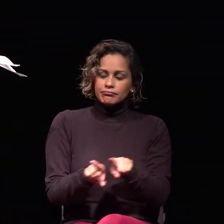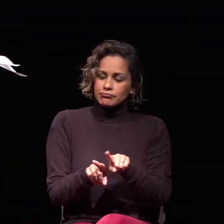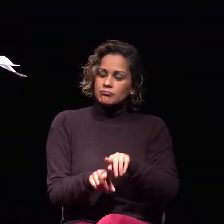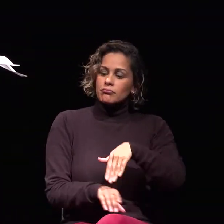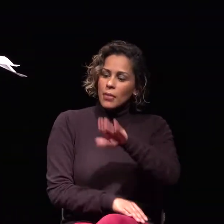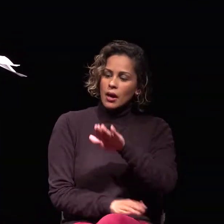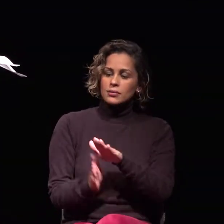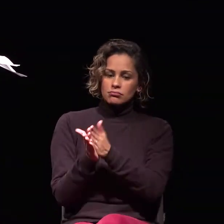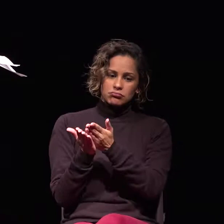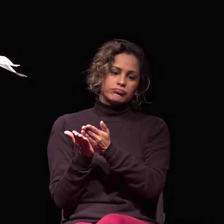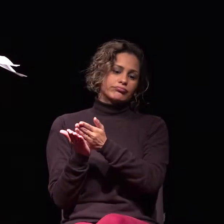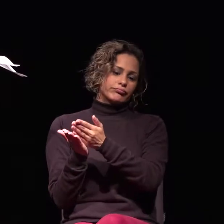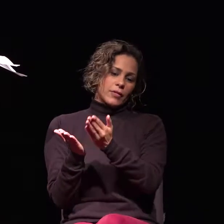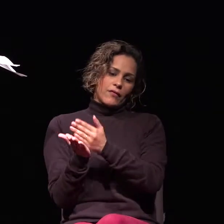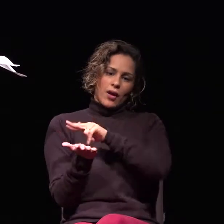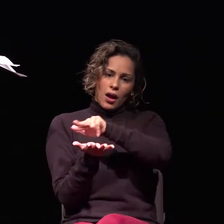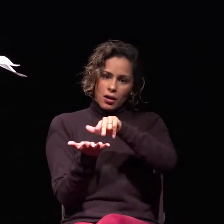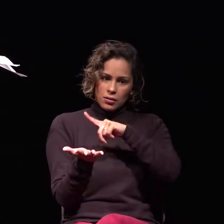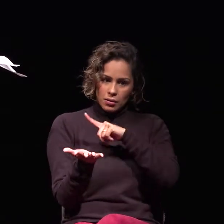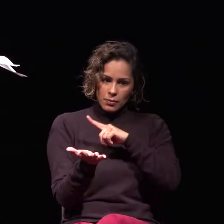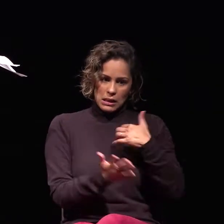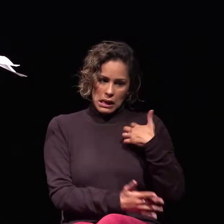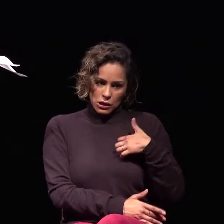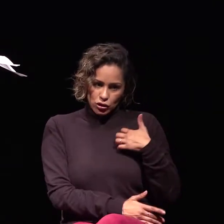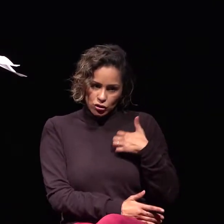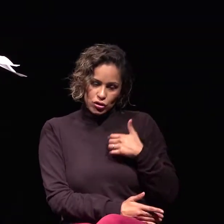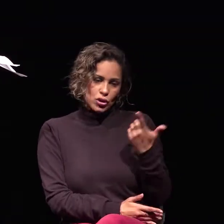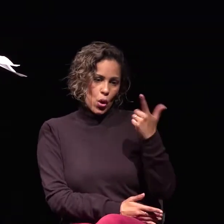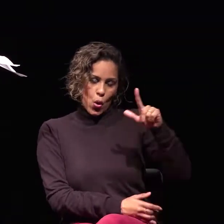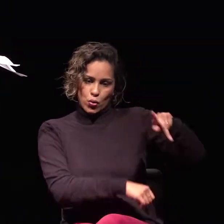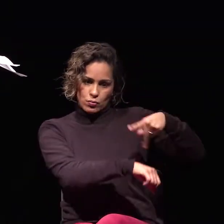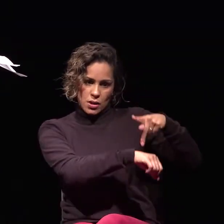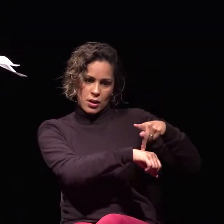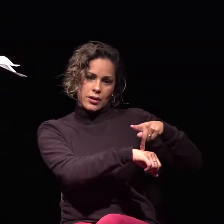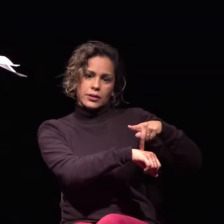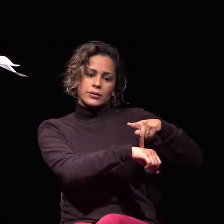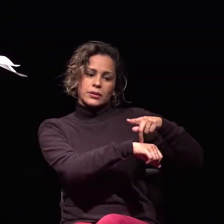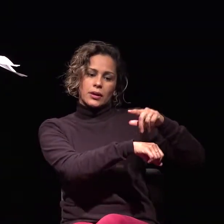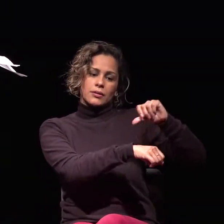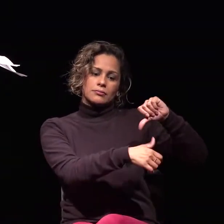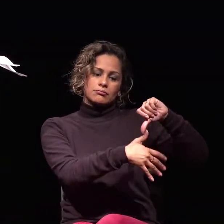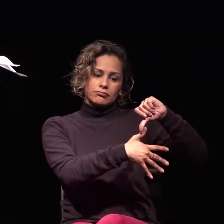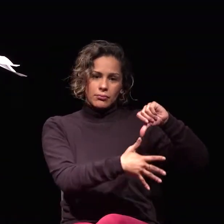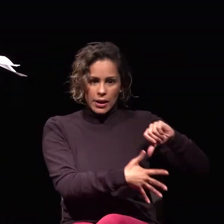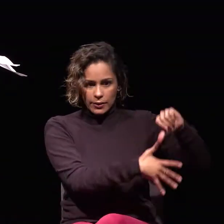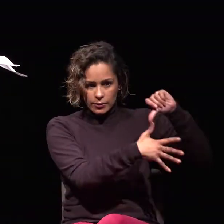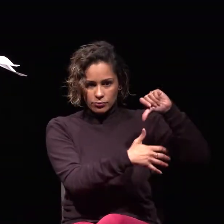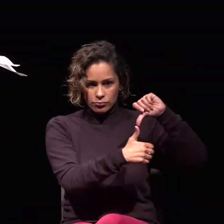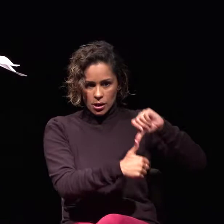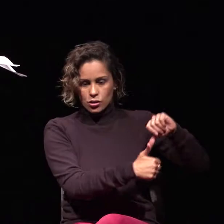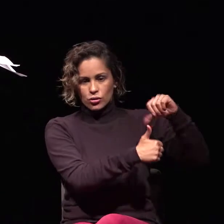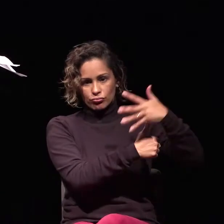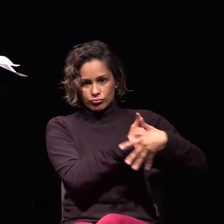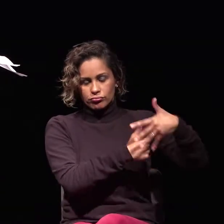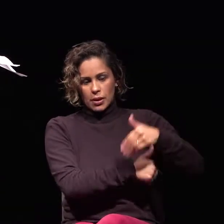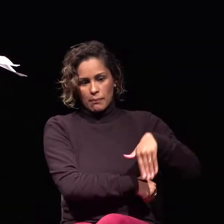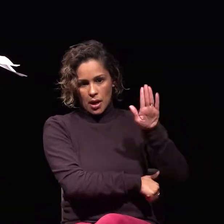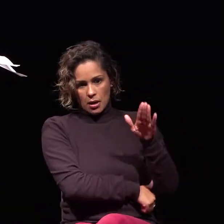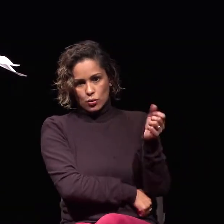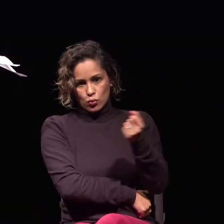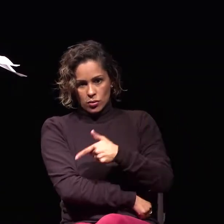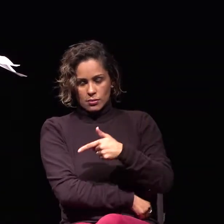assunto na Argentina ou outros países da América Latina do que no Brasil, viu? Eu